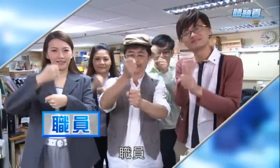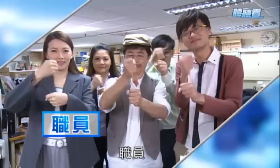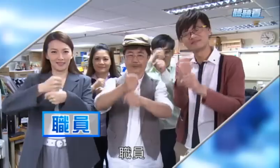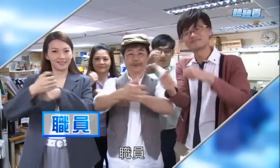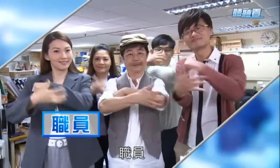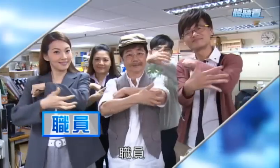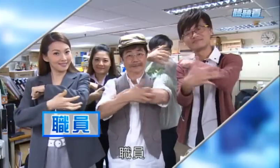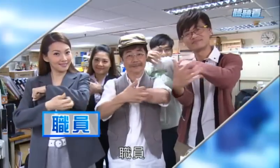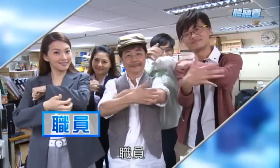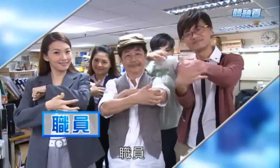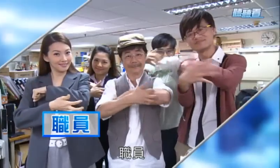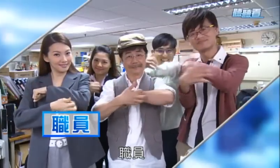职员。